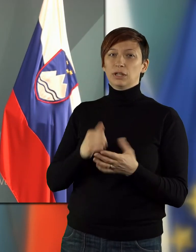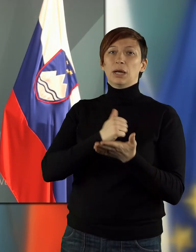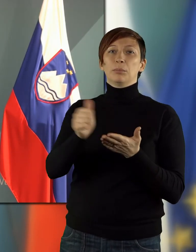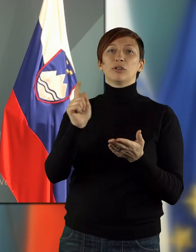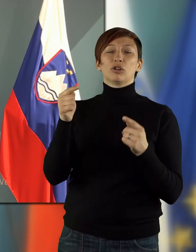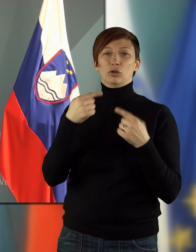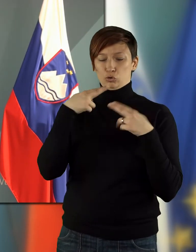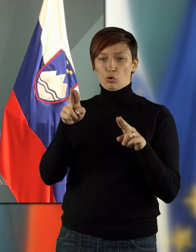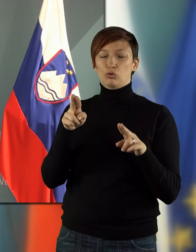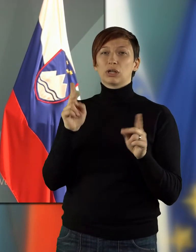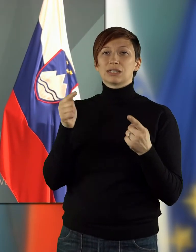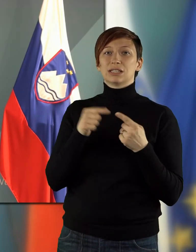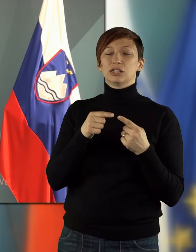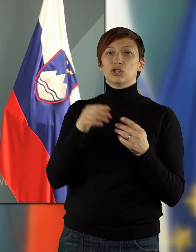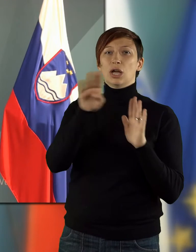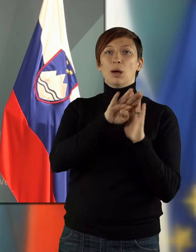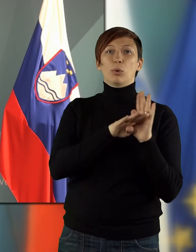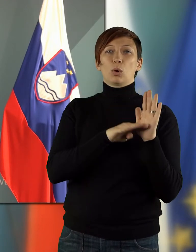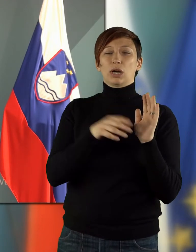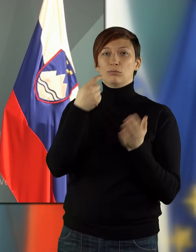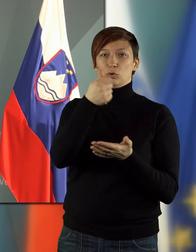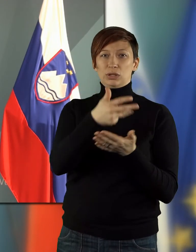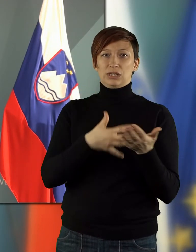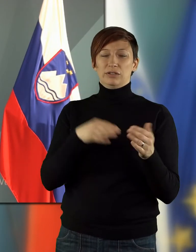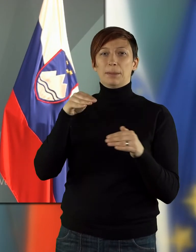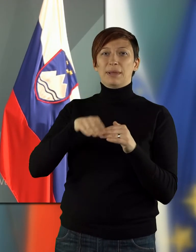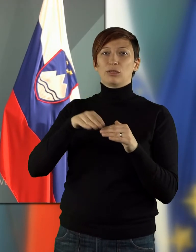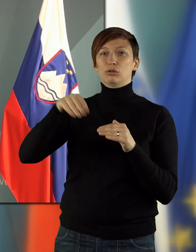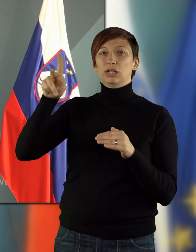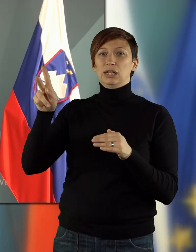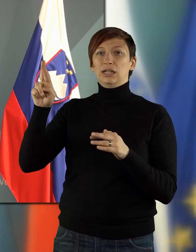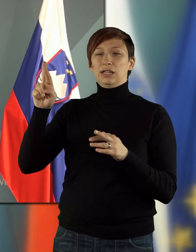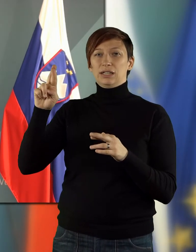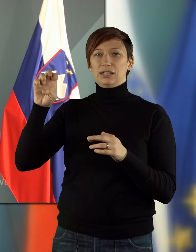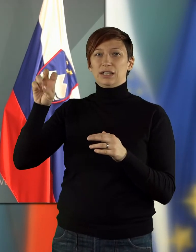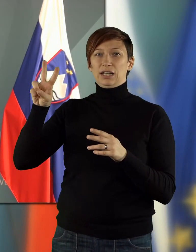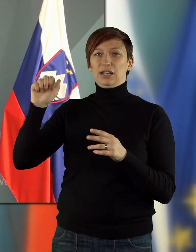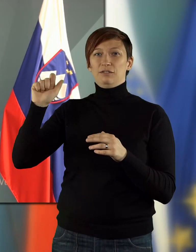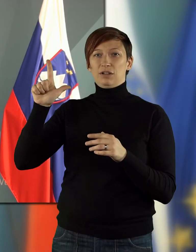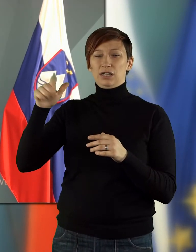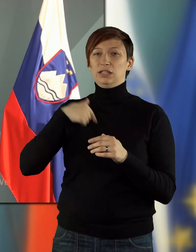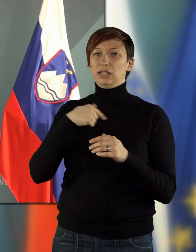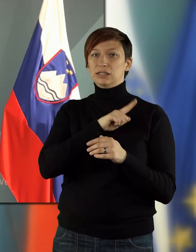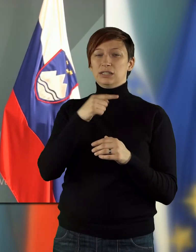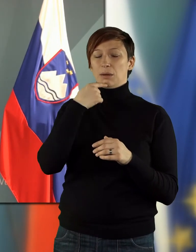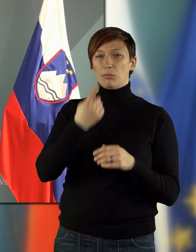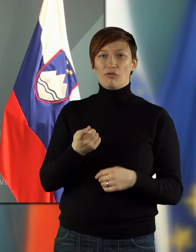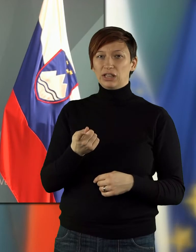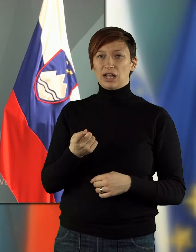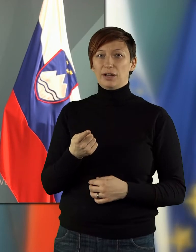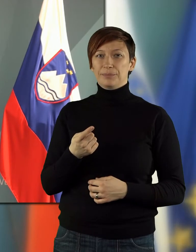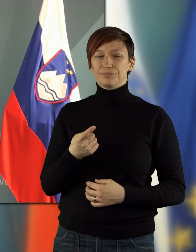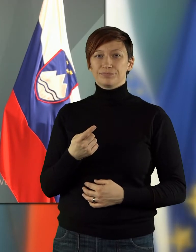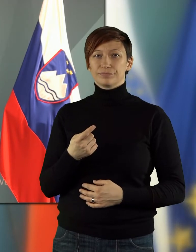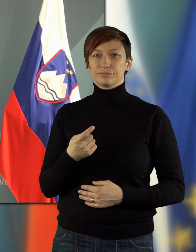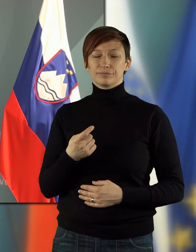Najprej, kar se tiče samega programa ocenjevanja oziroma metode Kreval, jaz nisem